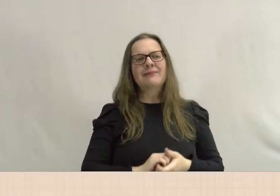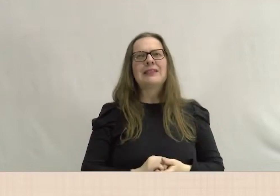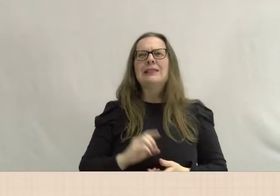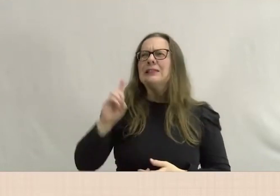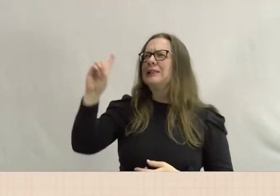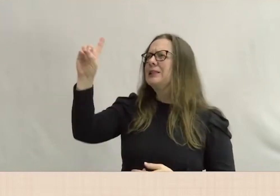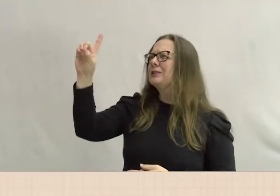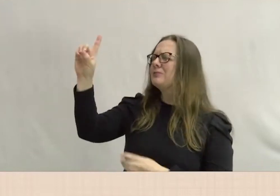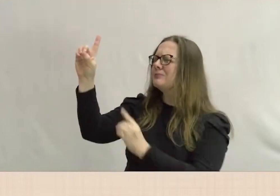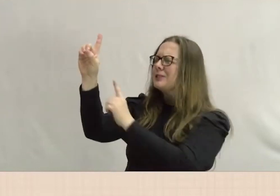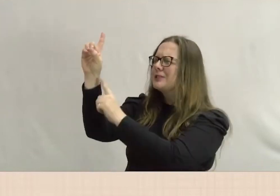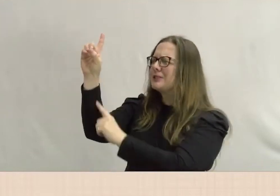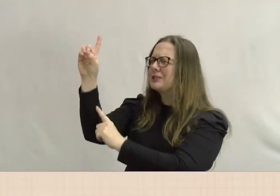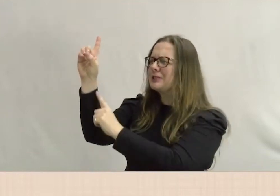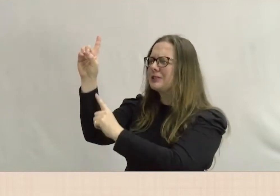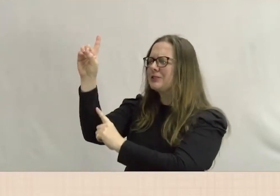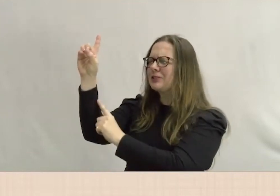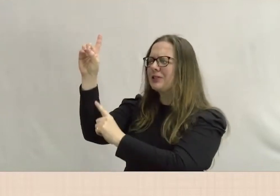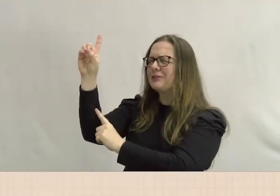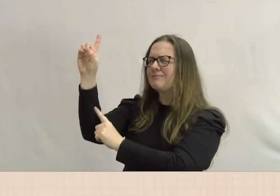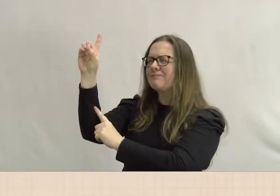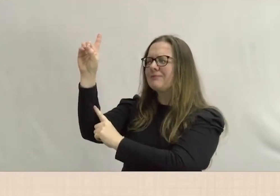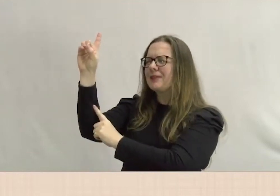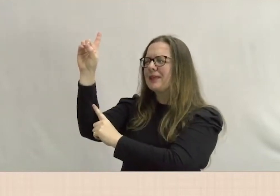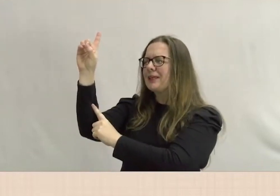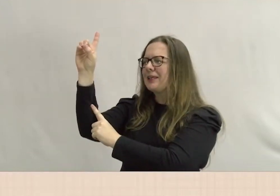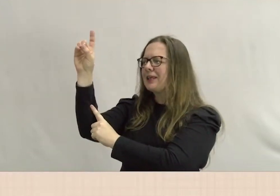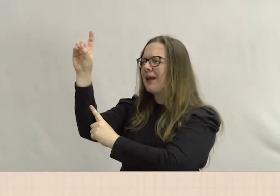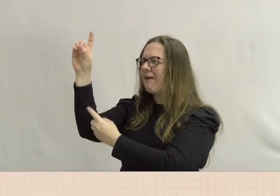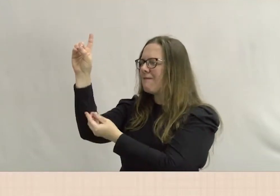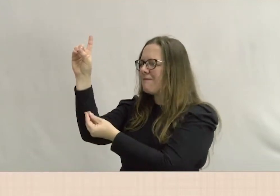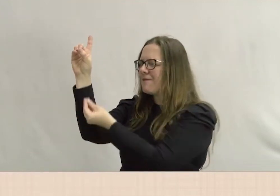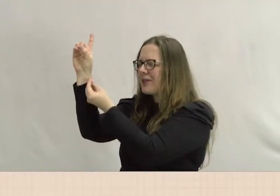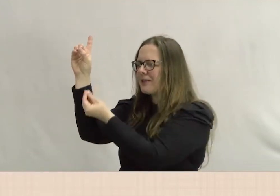deseja que o homem recebesse a vida de Deus